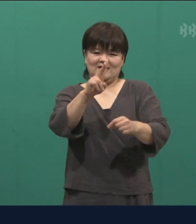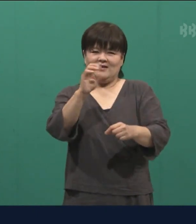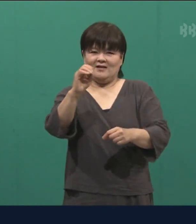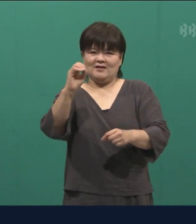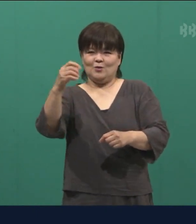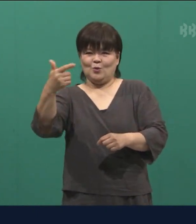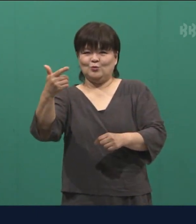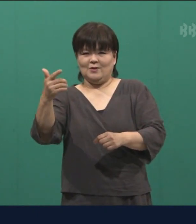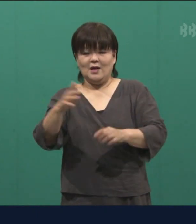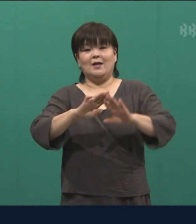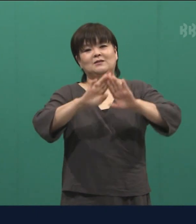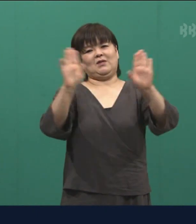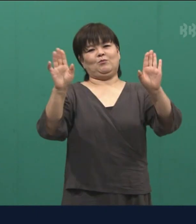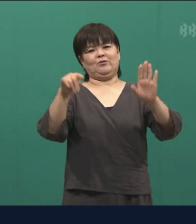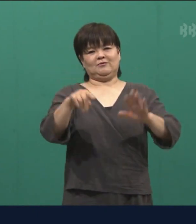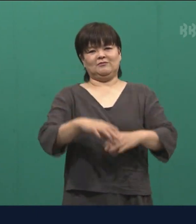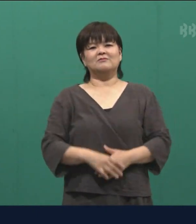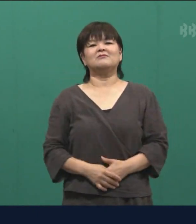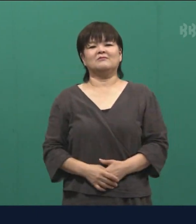めたものです。